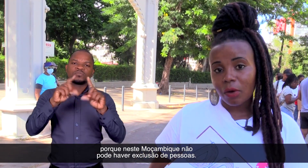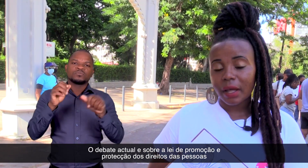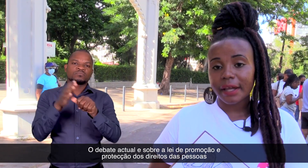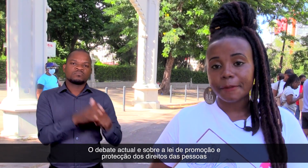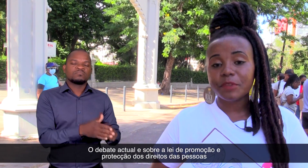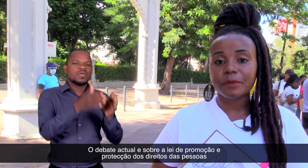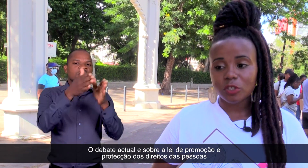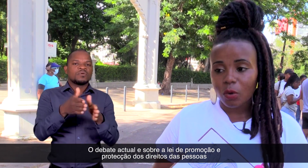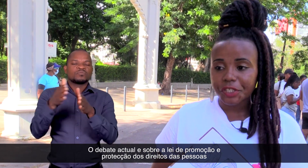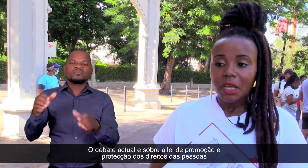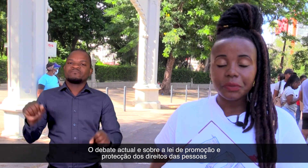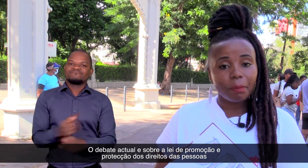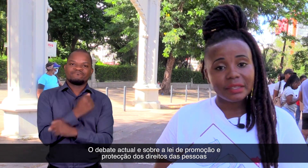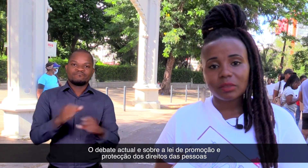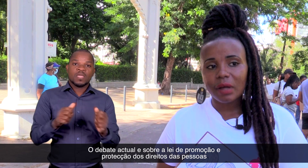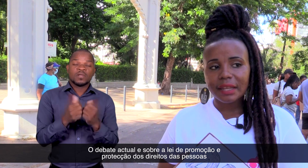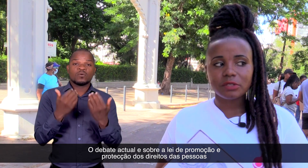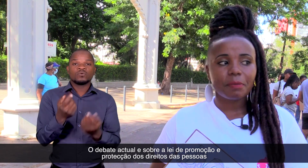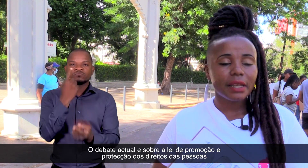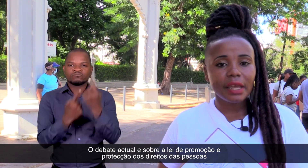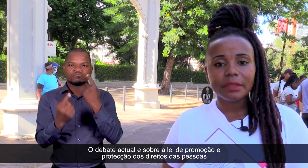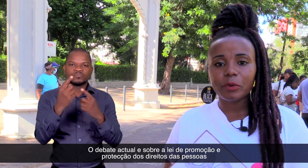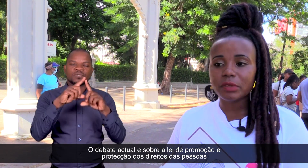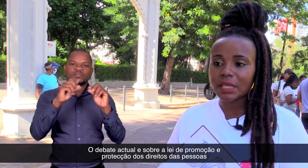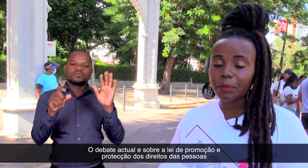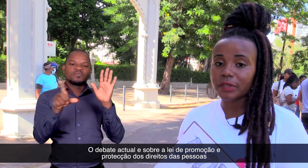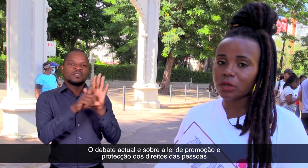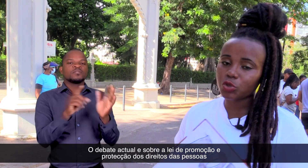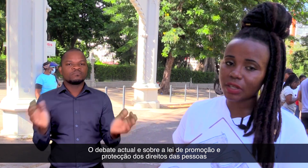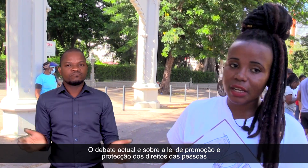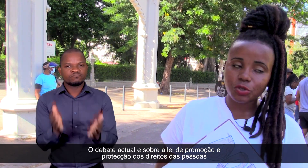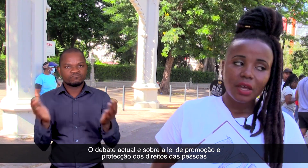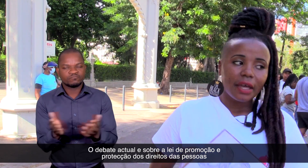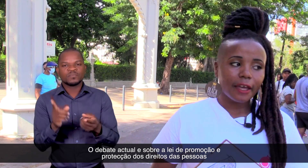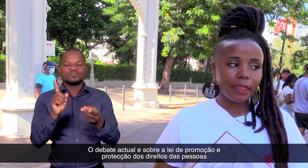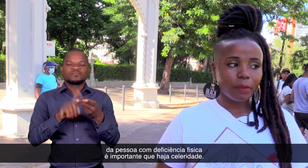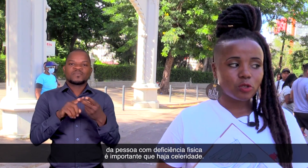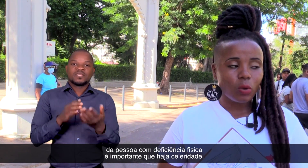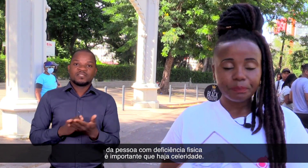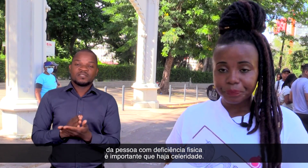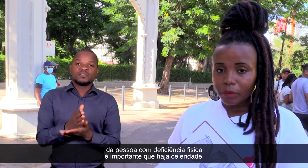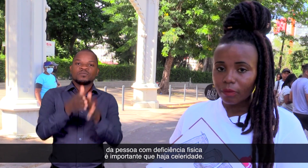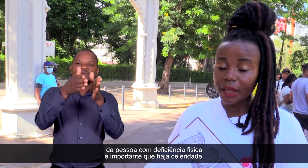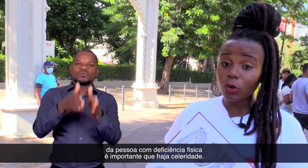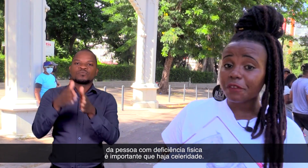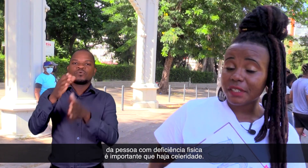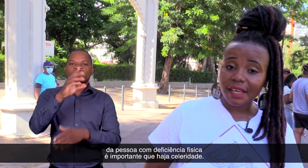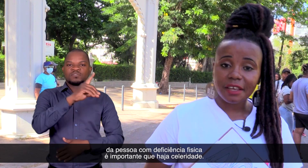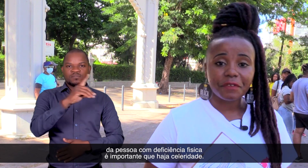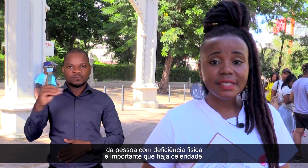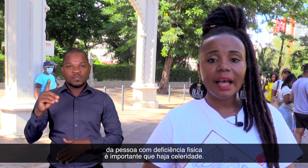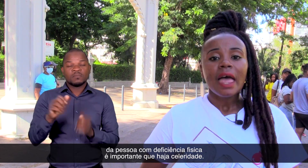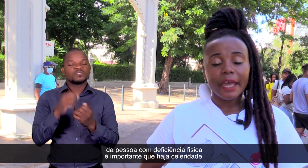exclusão de pessoas. O debate atual é sobre a lei de promoção e proteção dos direitos da pessoa com